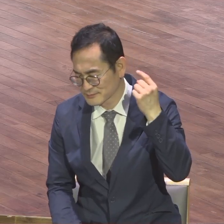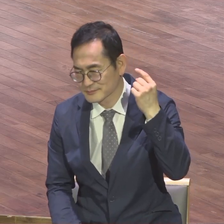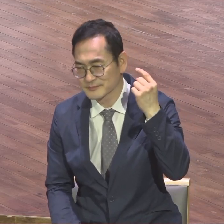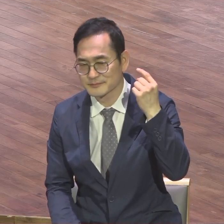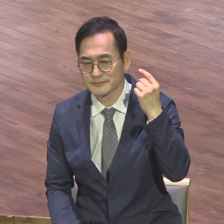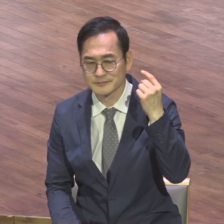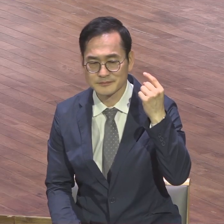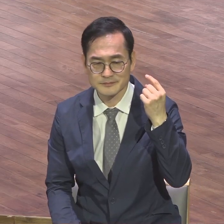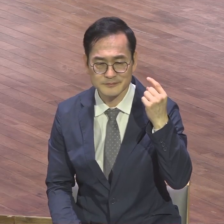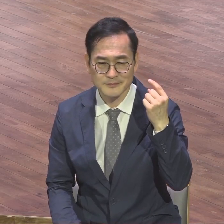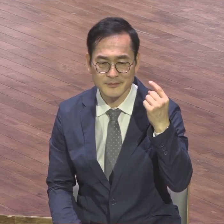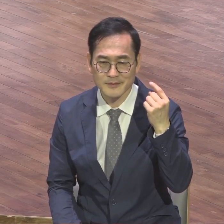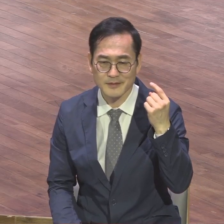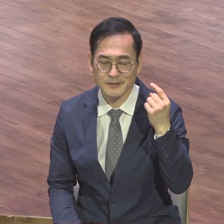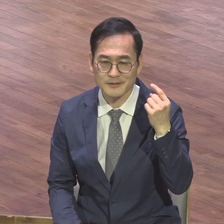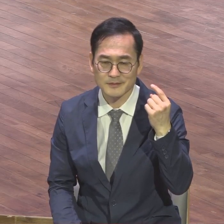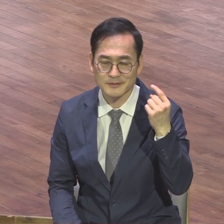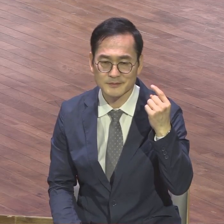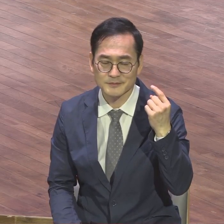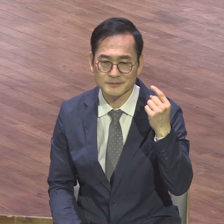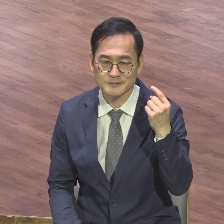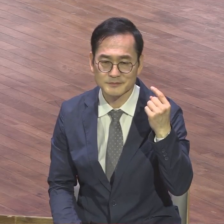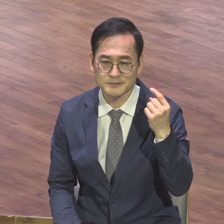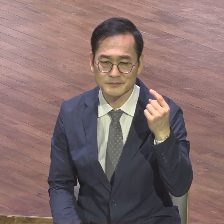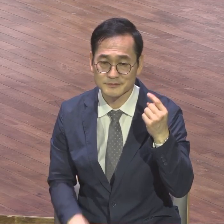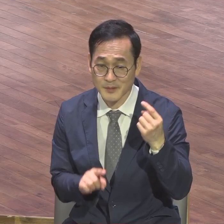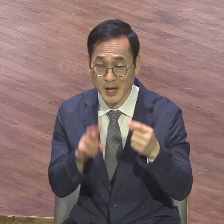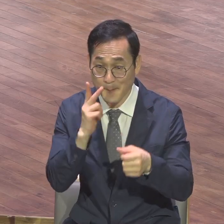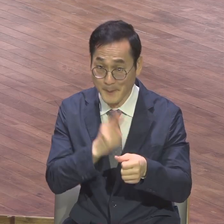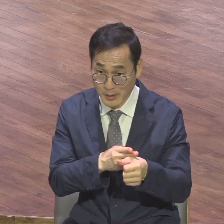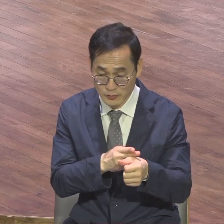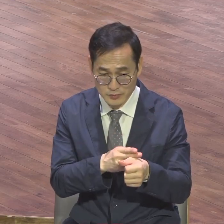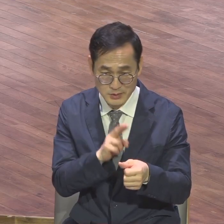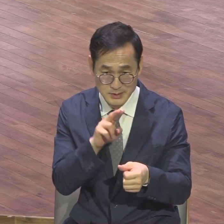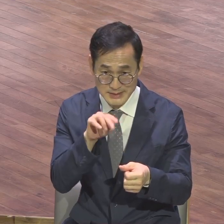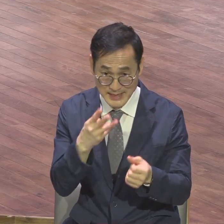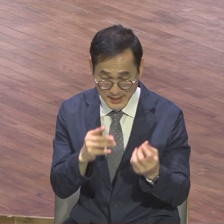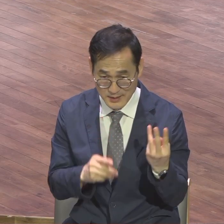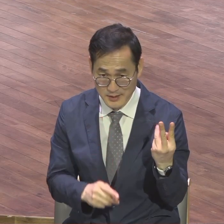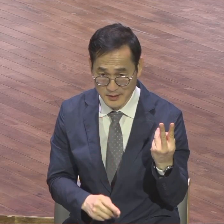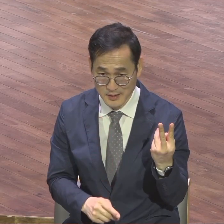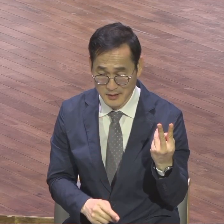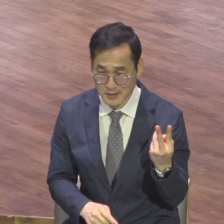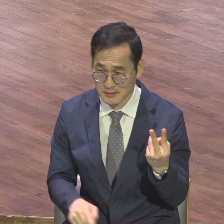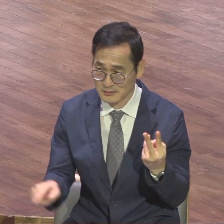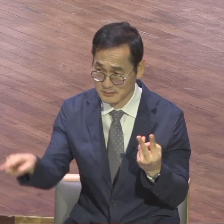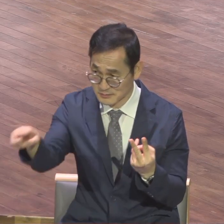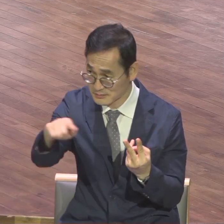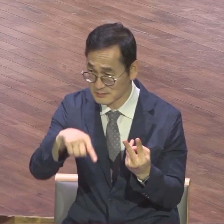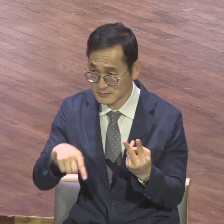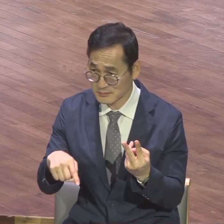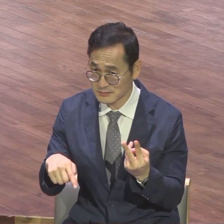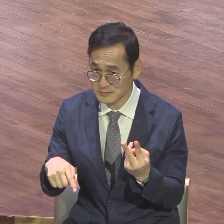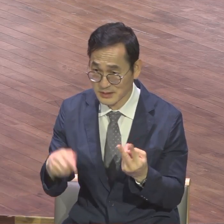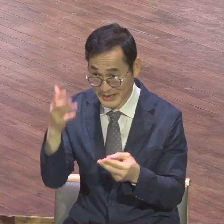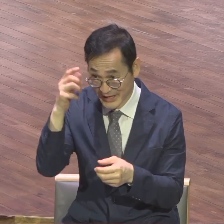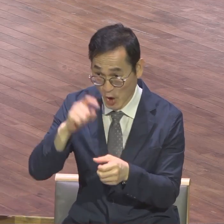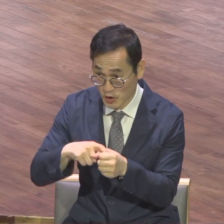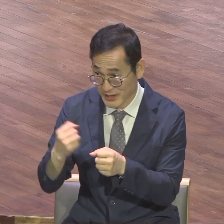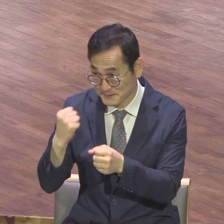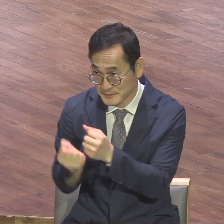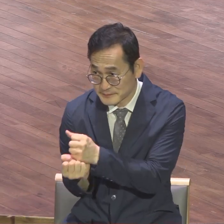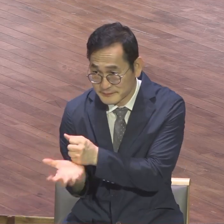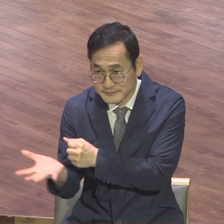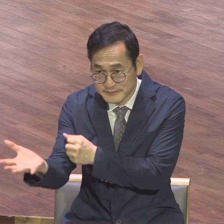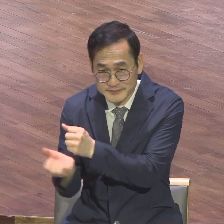이런 단어를 사용했습니다. 쉽게 설명하면 바울과 실라가 이 죄수들에게 영적